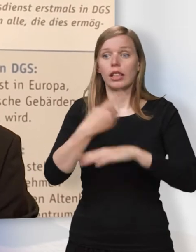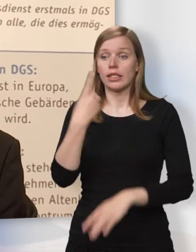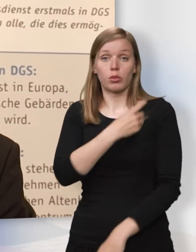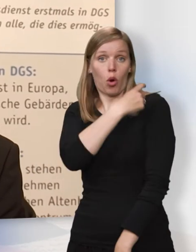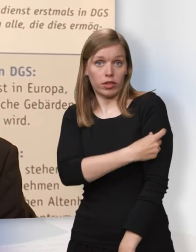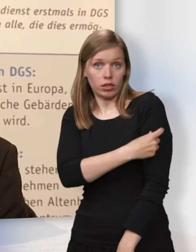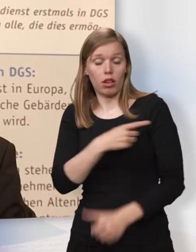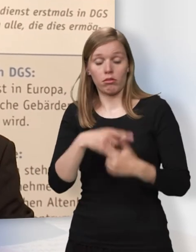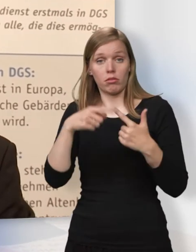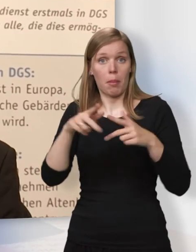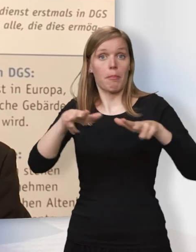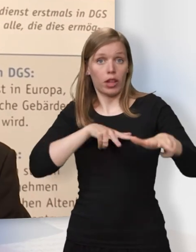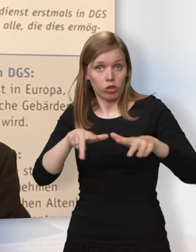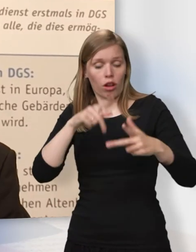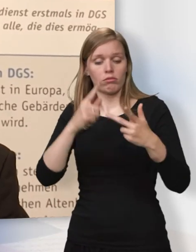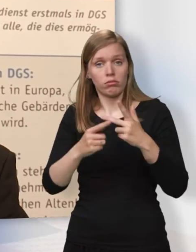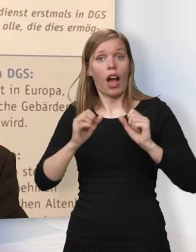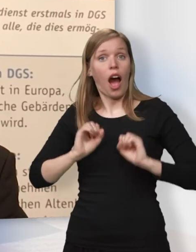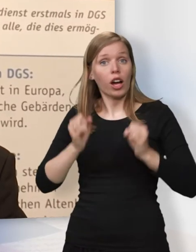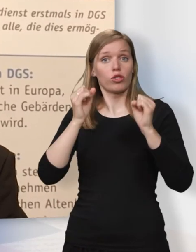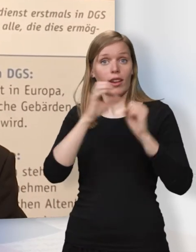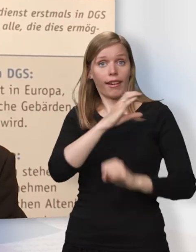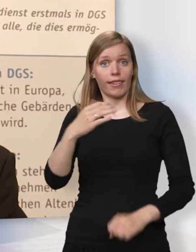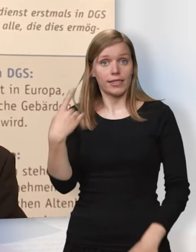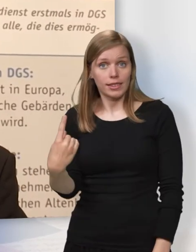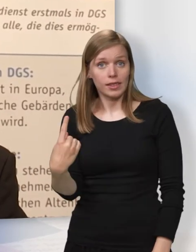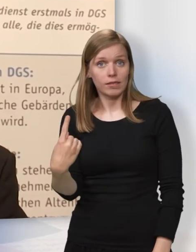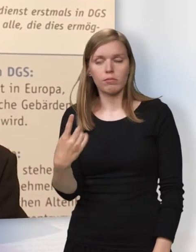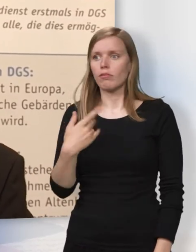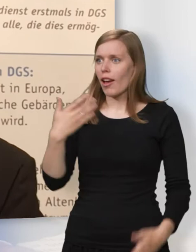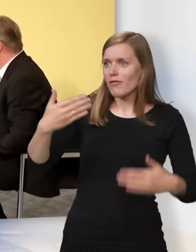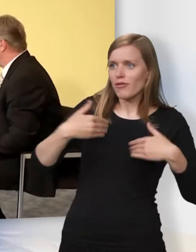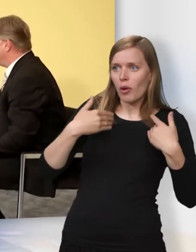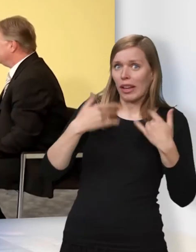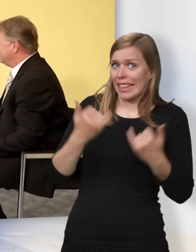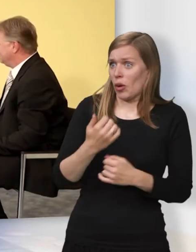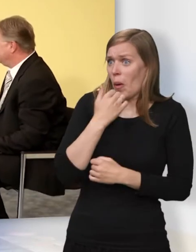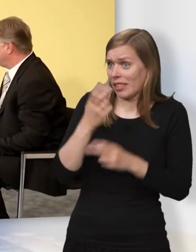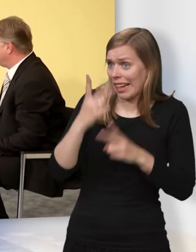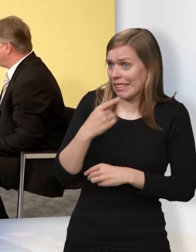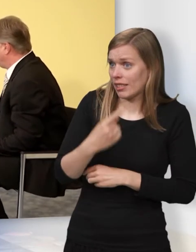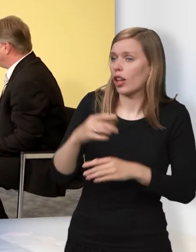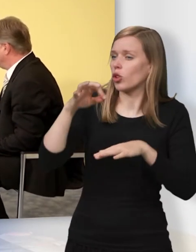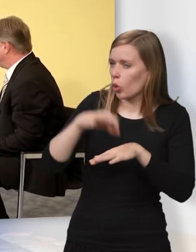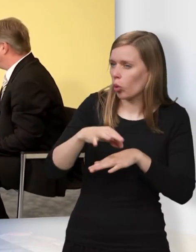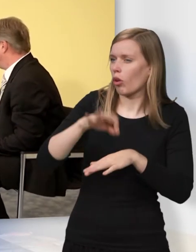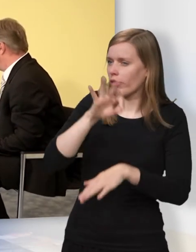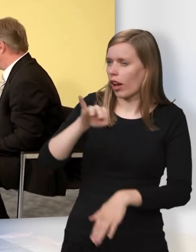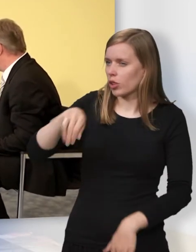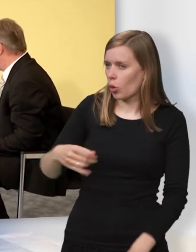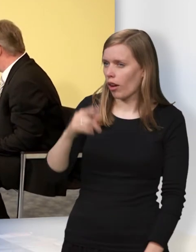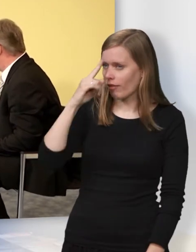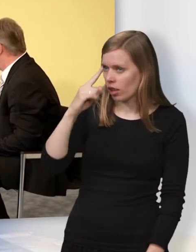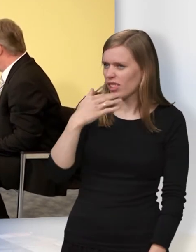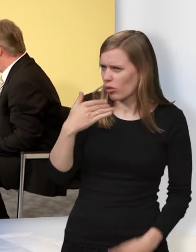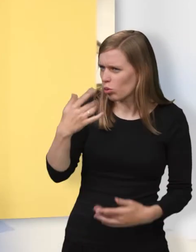er ist Manager und er ist engagierter Christ. Freuen Sie sich mit mir auf, jetzt hoffe ich, dass ich es richtig sage, Dr. Frank-Jürgen Weise.